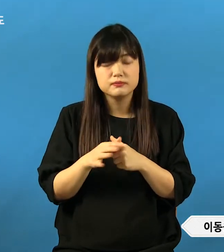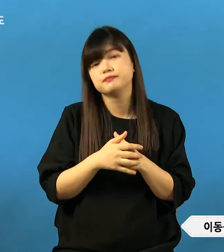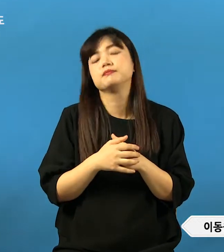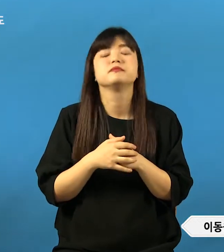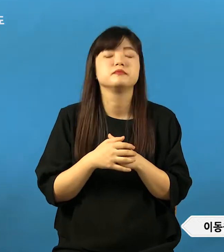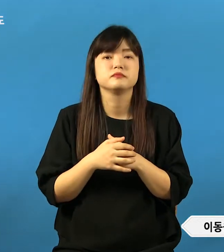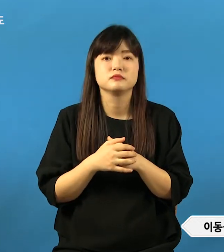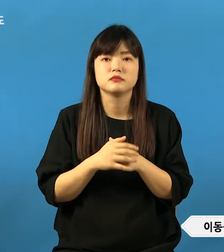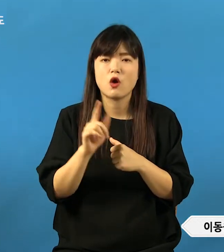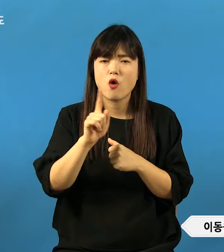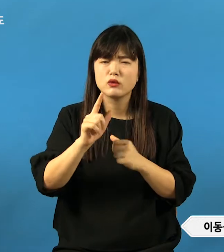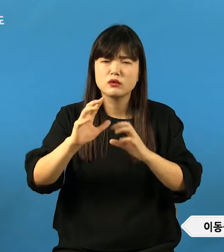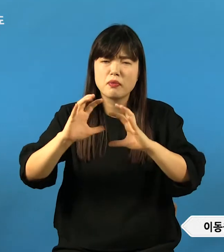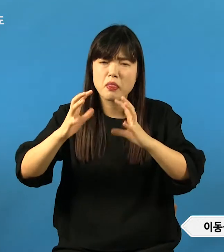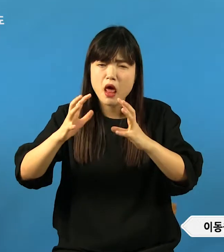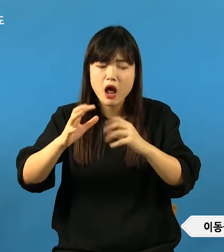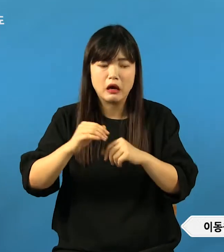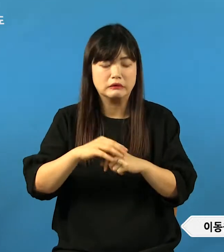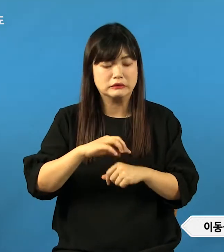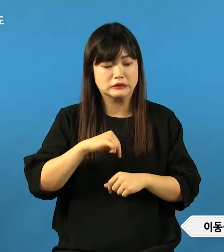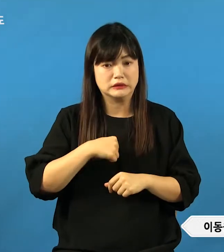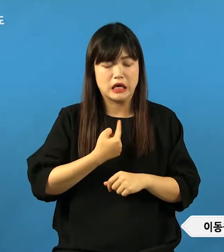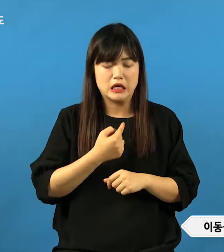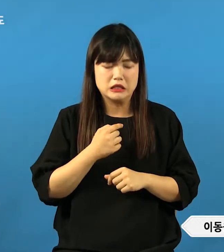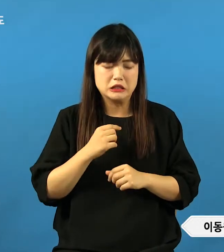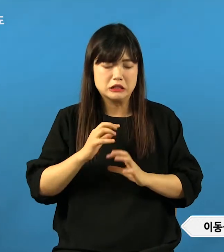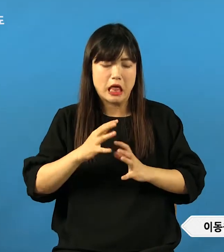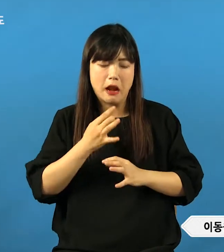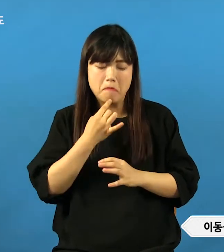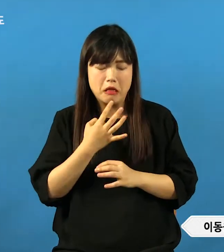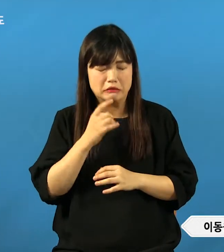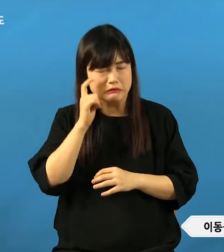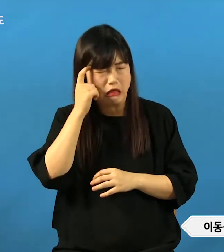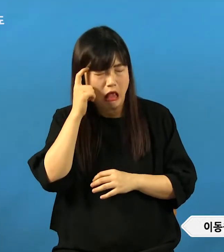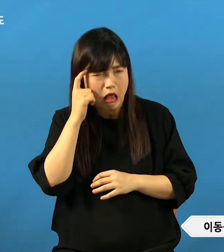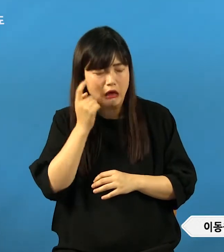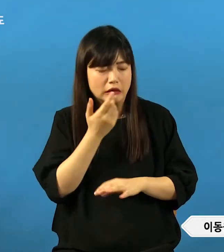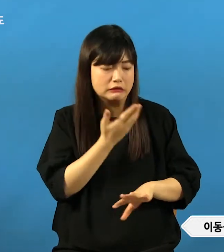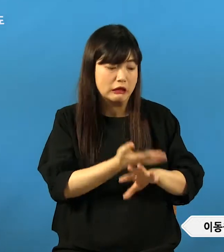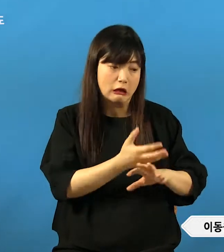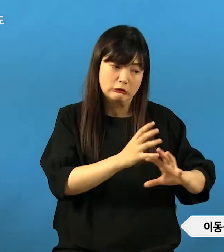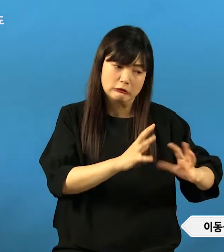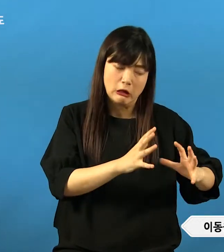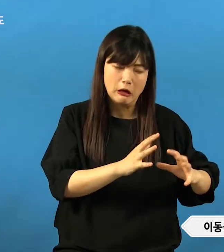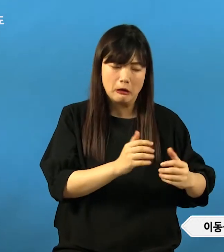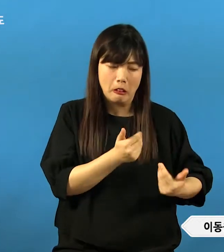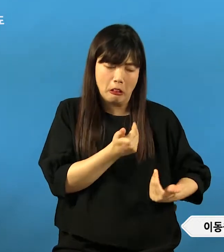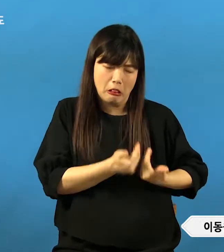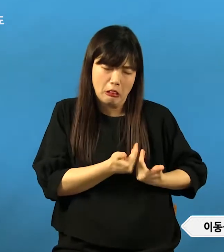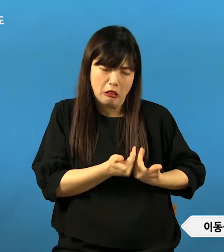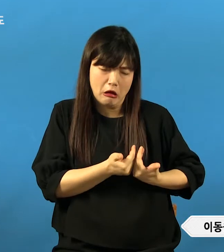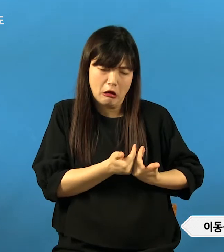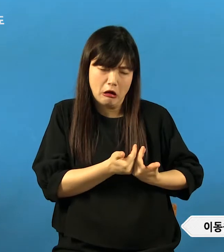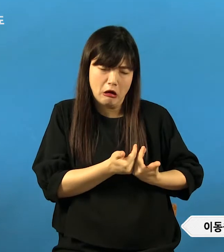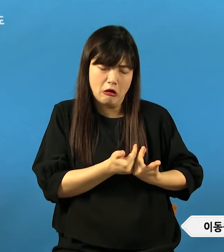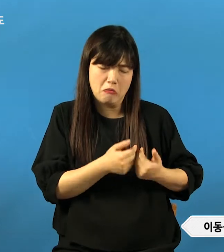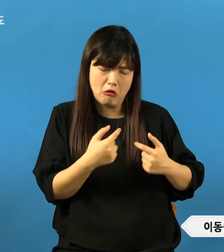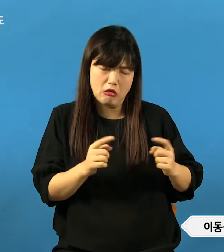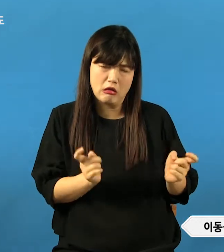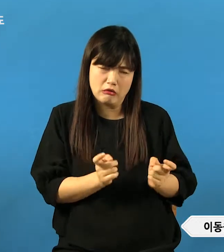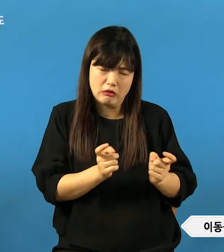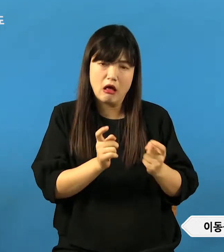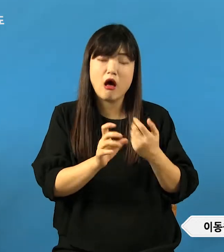그러나 어떤 국가가 자기 국가의 이익만 알고 다른 국가와 충돌할 때